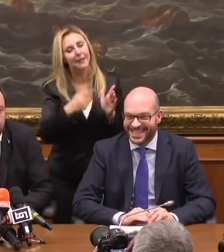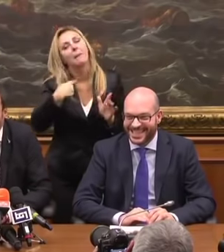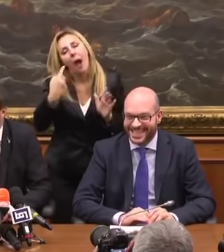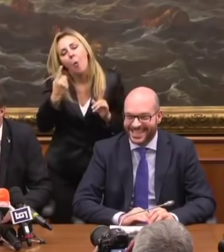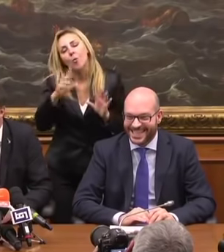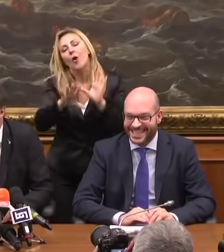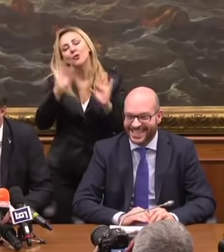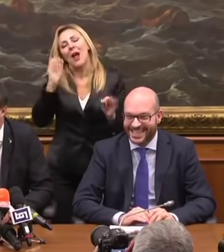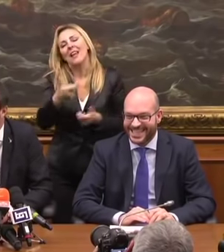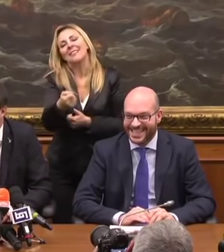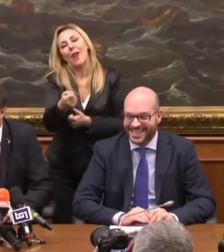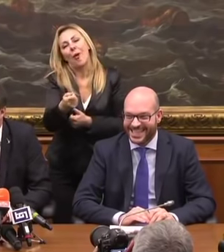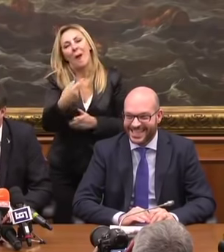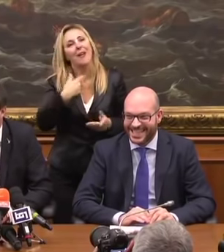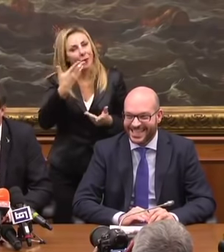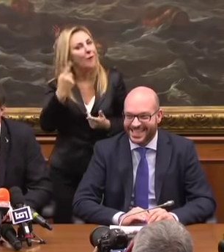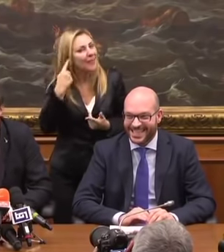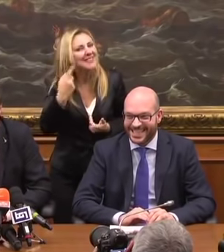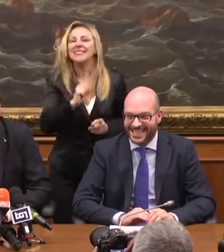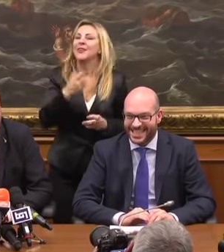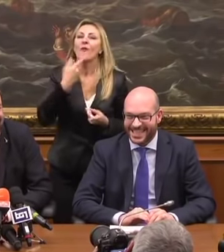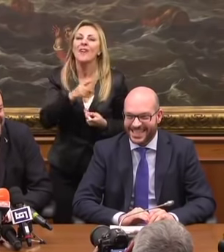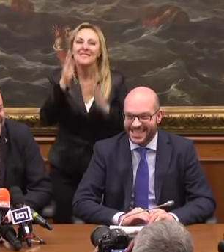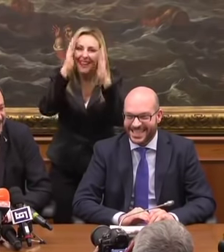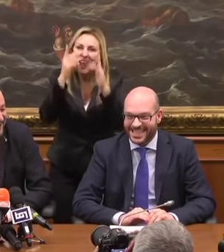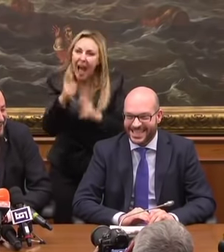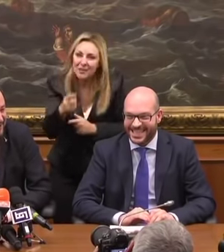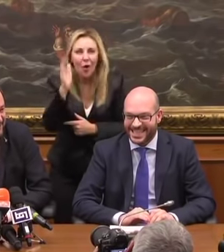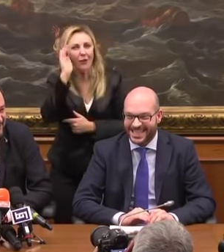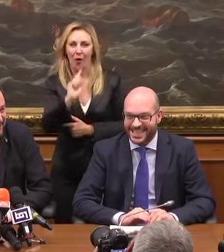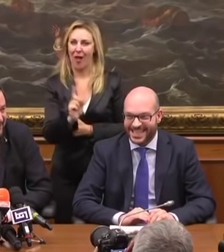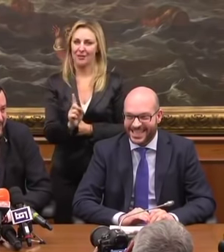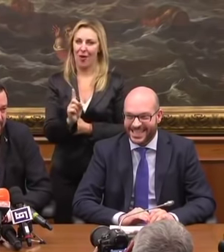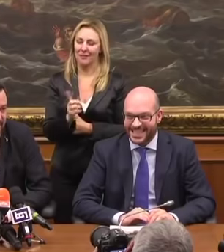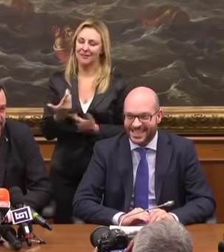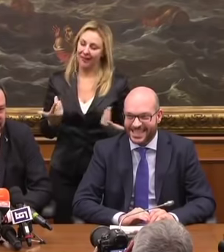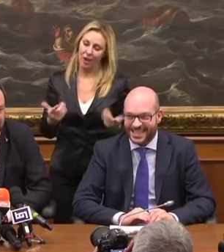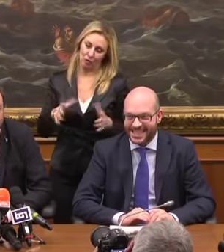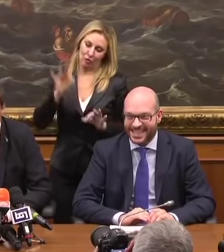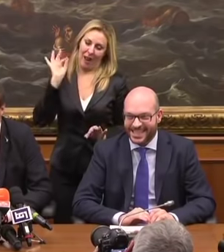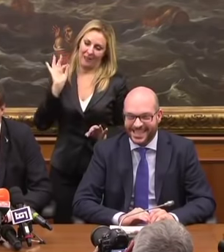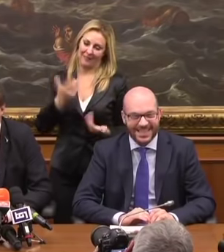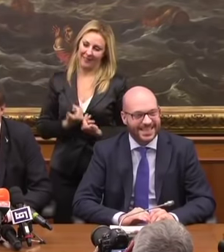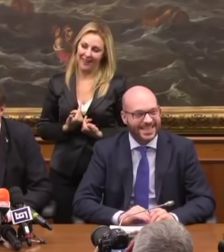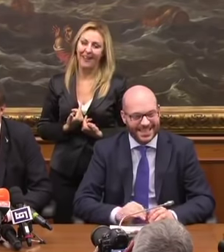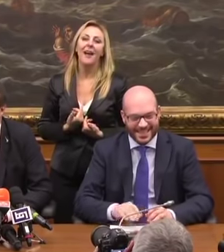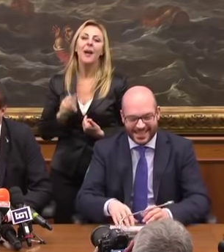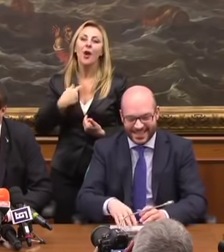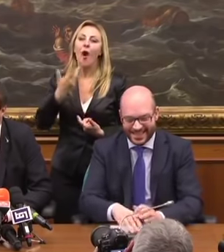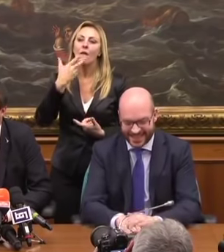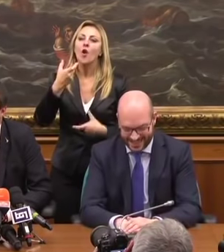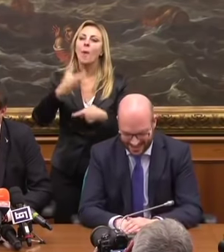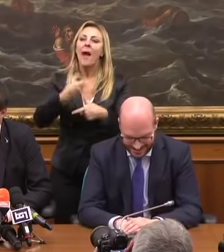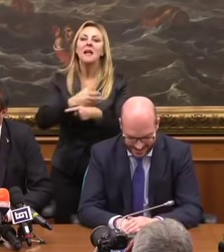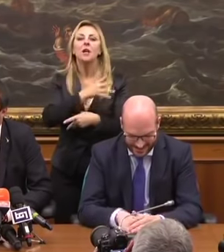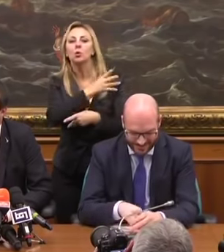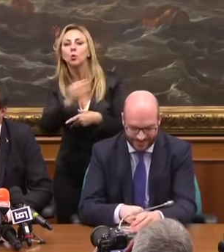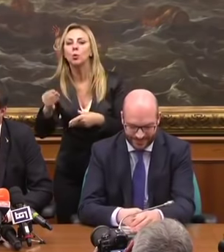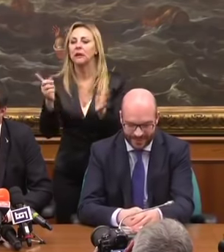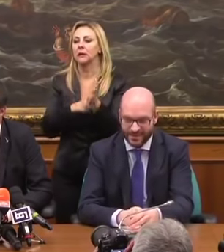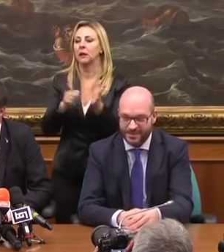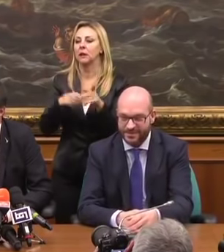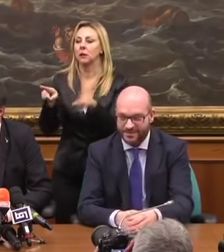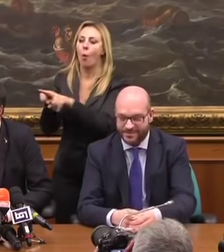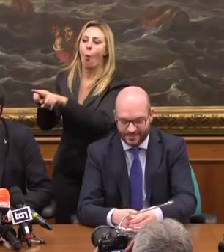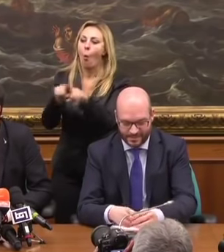sceglie, c'è il telecomando e quindi sceglie cosa ascoltare e cosa non ascoltare. Però io penso, voglio un paese dove tutti abbiano gli stessi